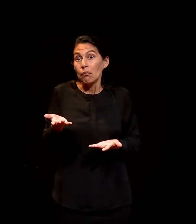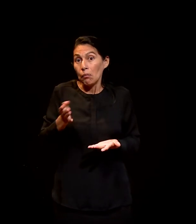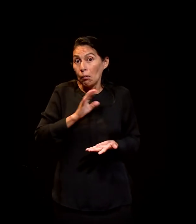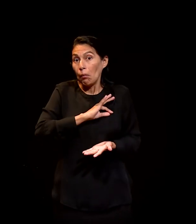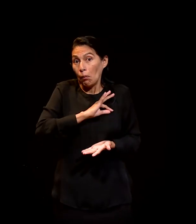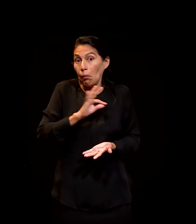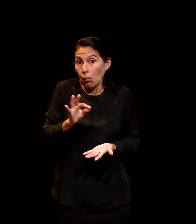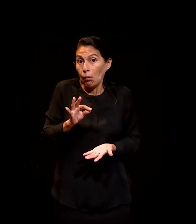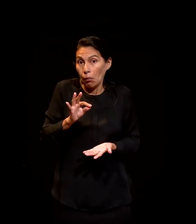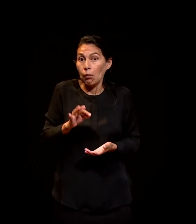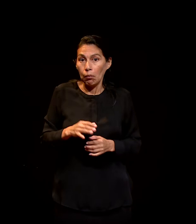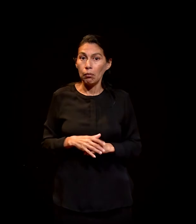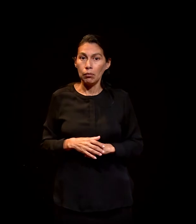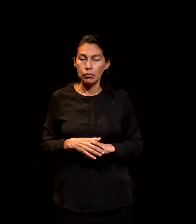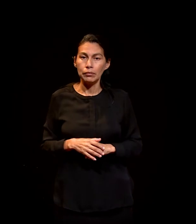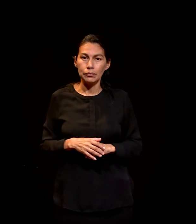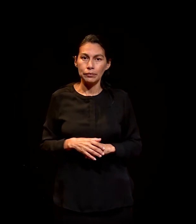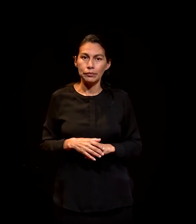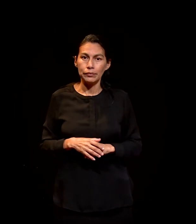es posible